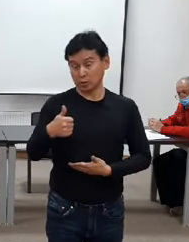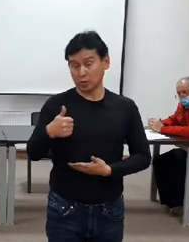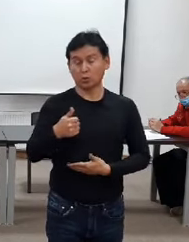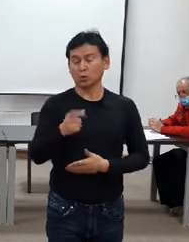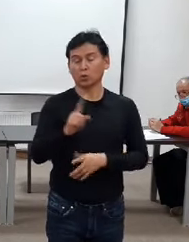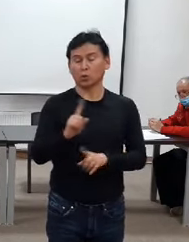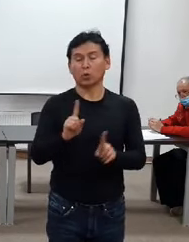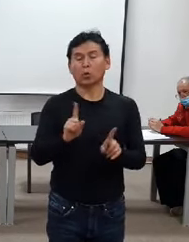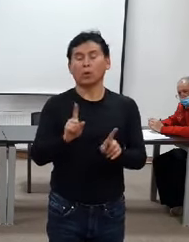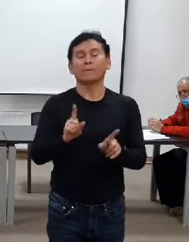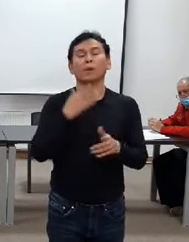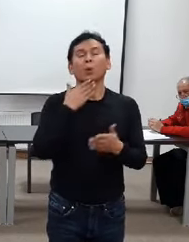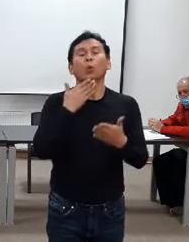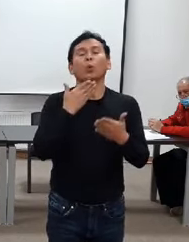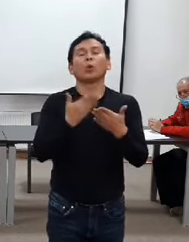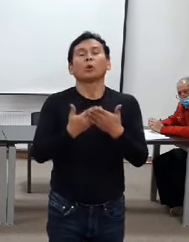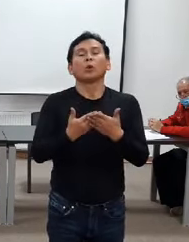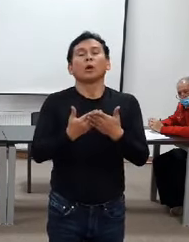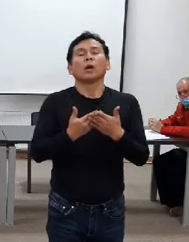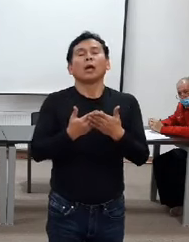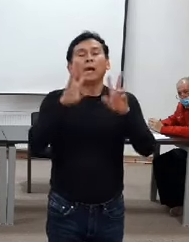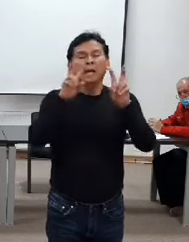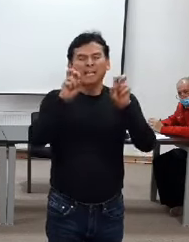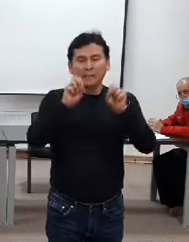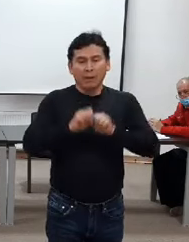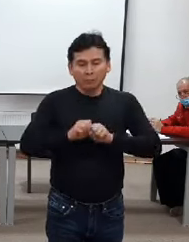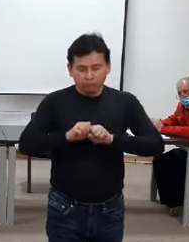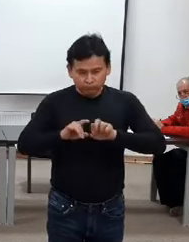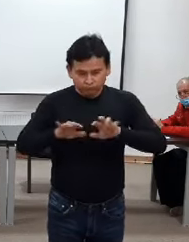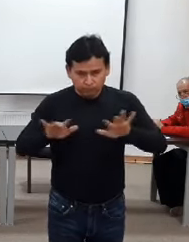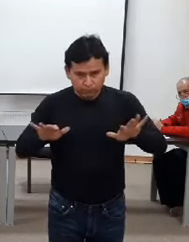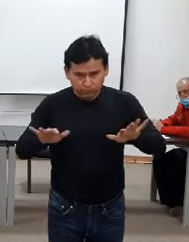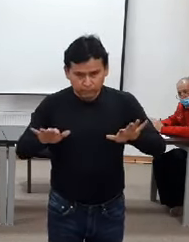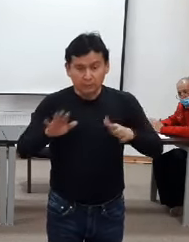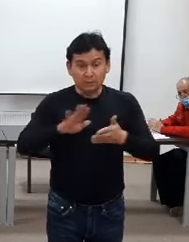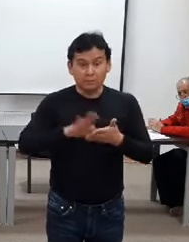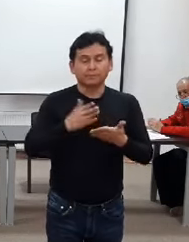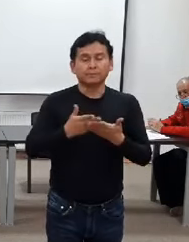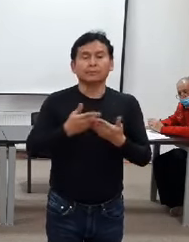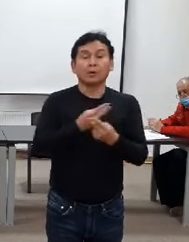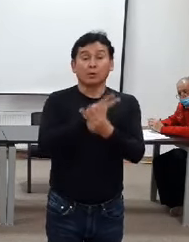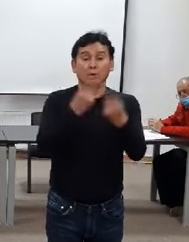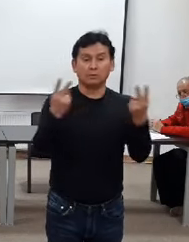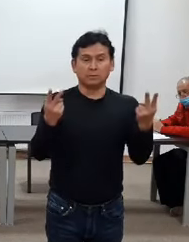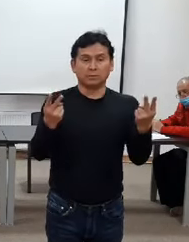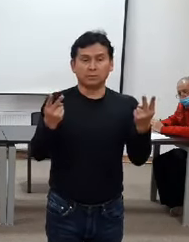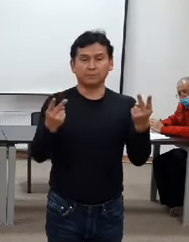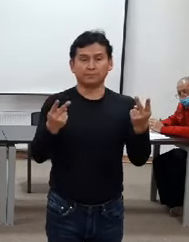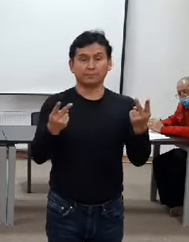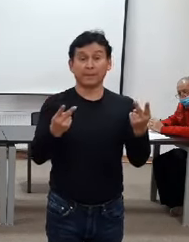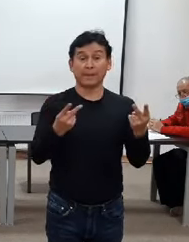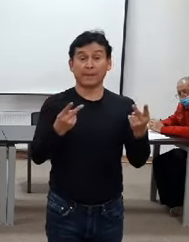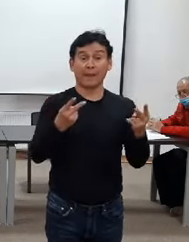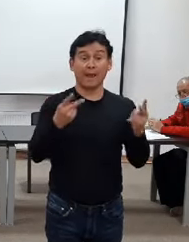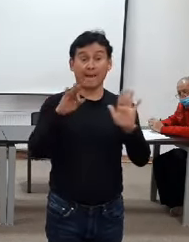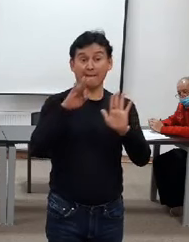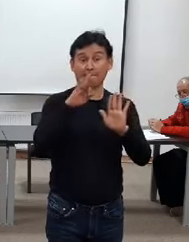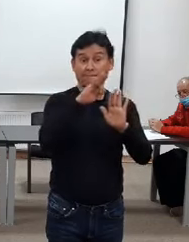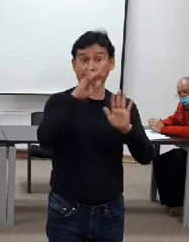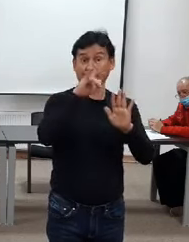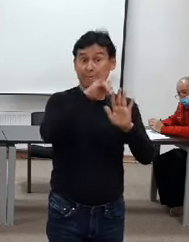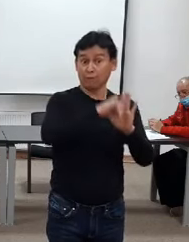No, cuando hay un evento epidemiológico de carácter de salud pública, las líneas aéreas